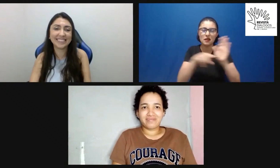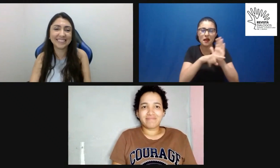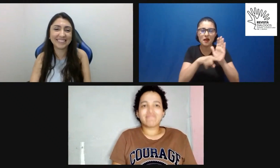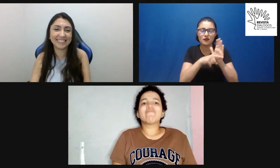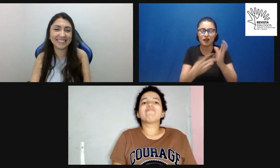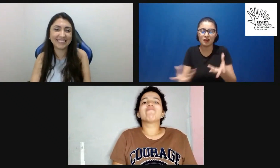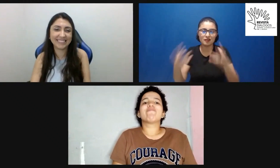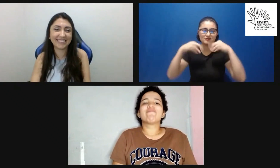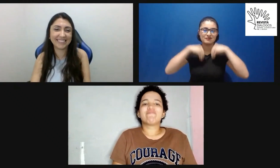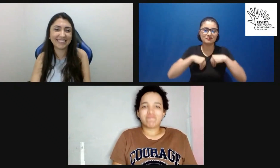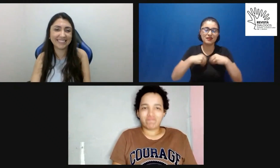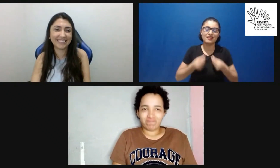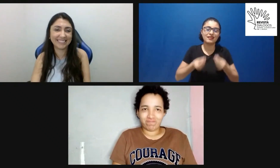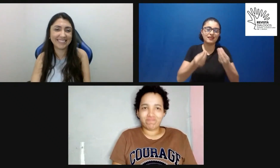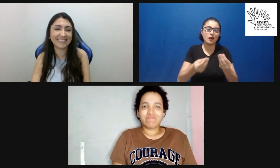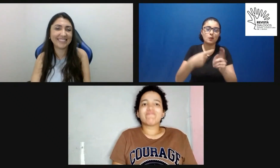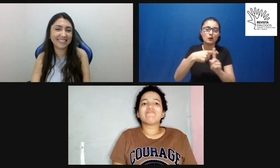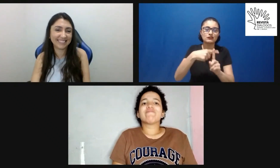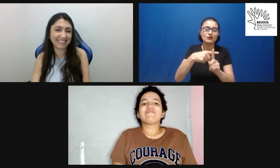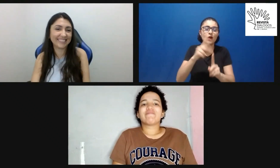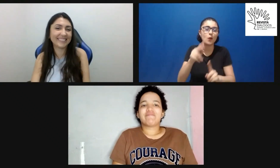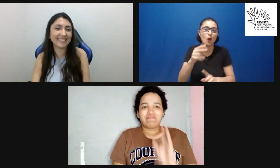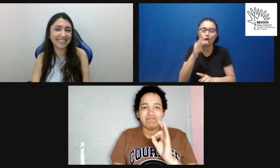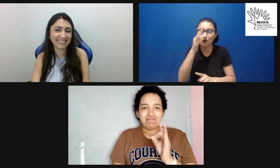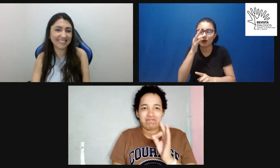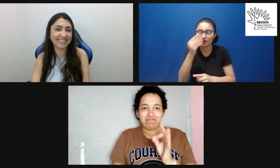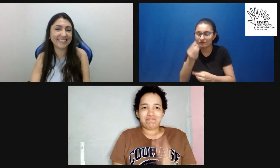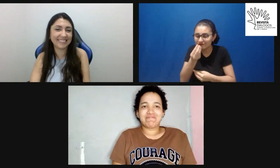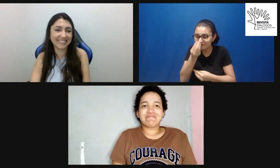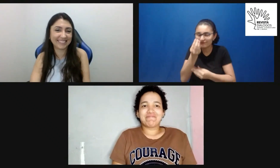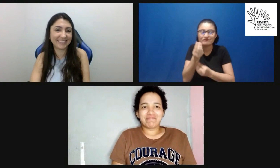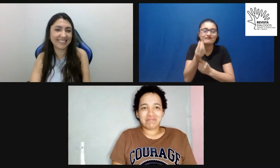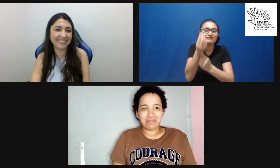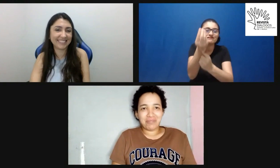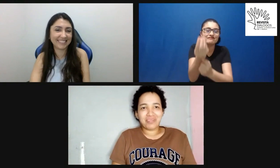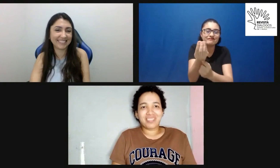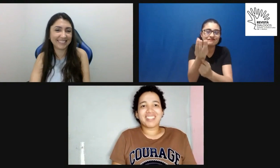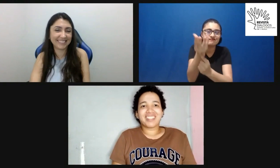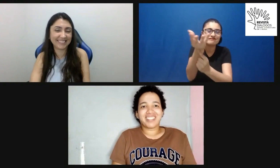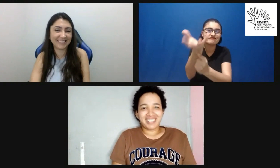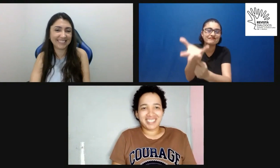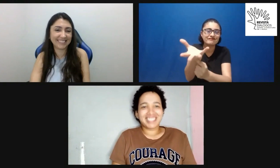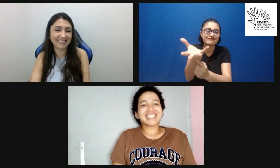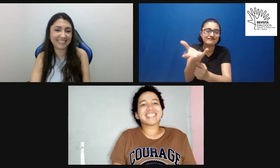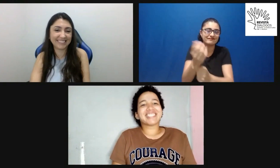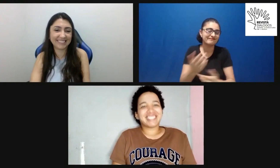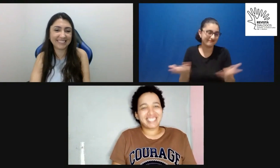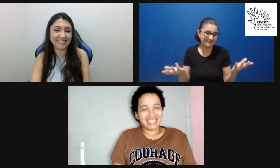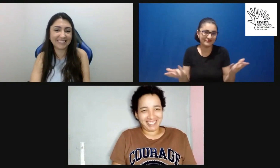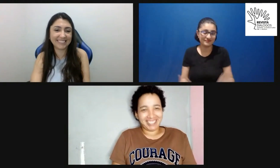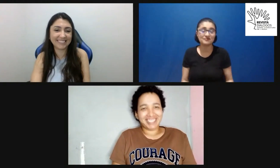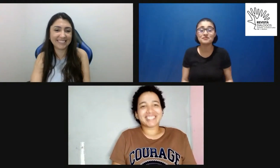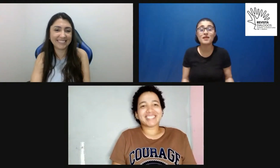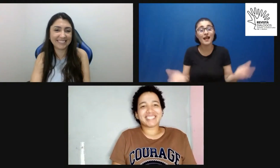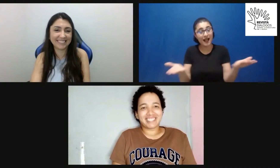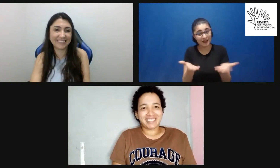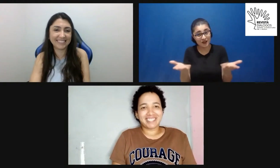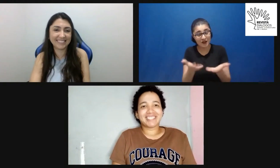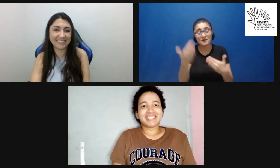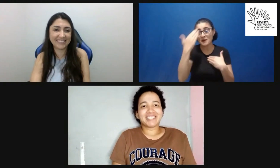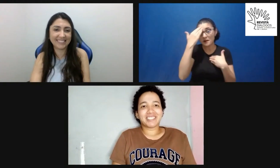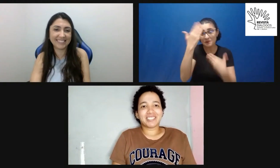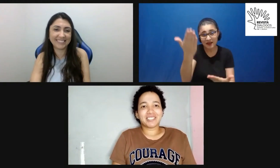Você elimina toda a energia negativa e oferece em troca algo positivo, como, por exemplo, oferece uma flor.